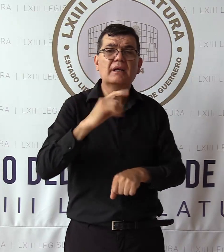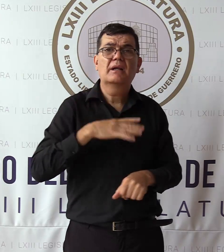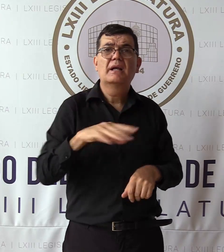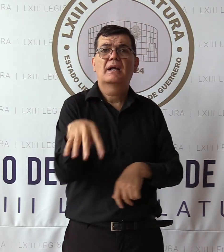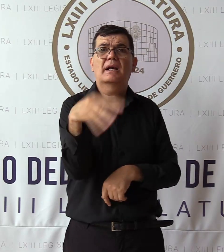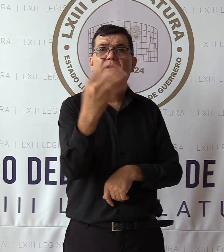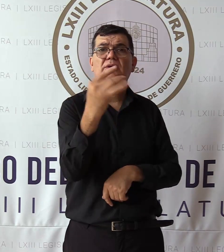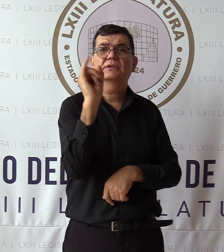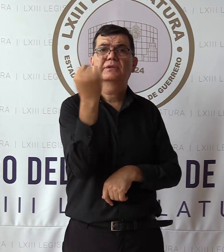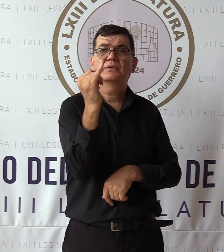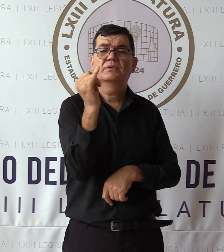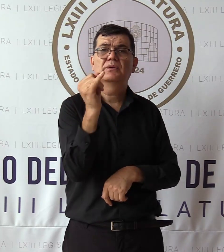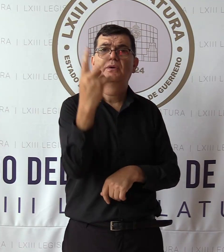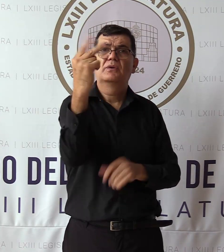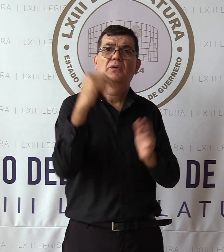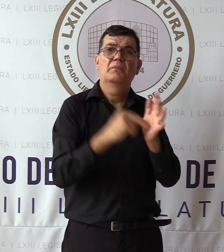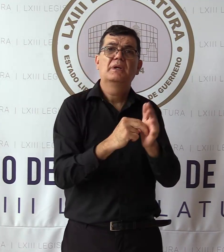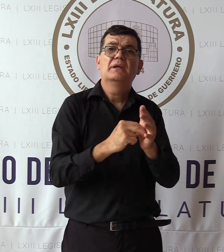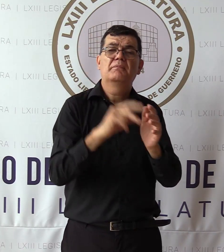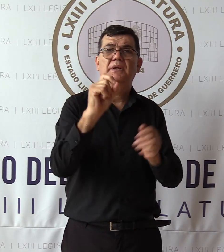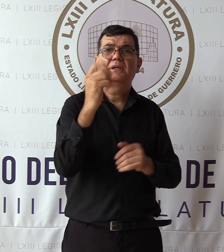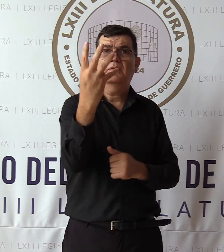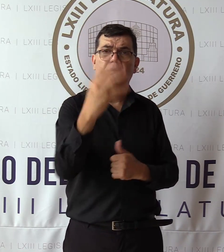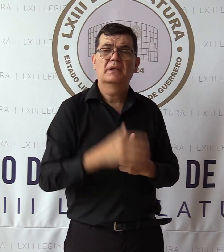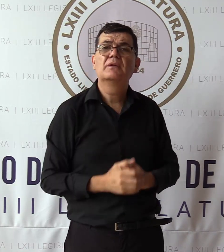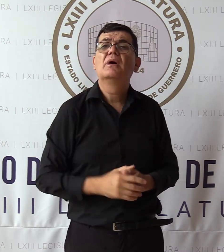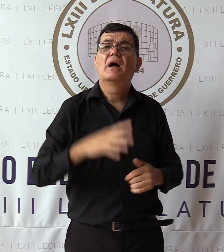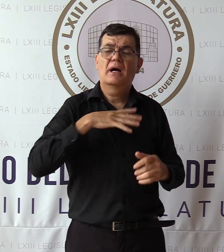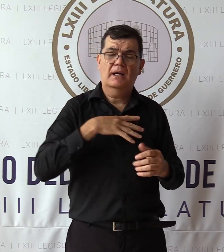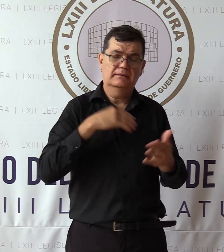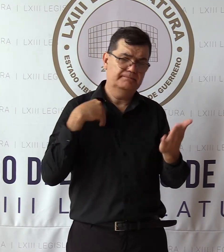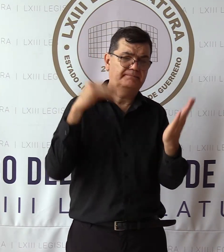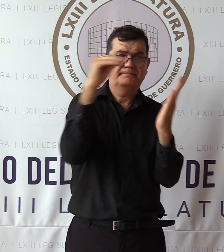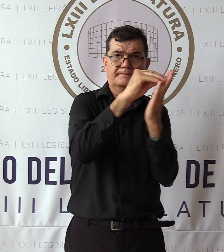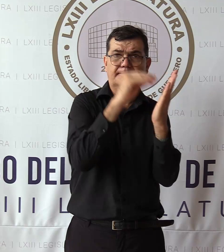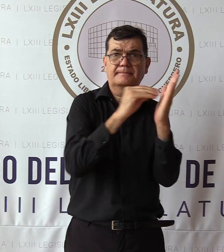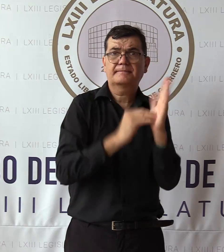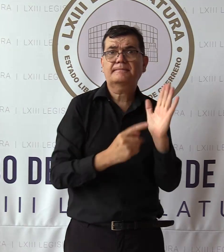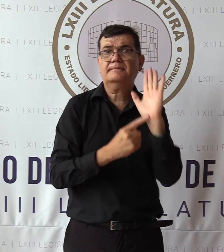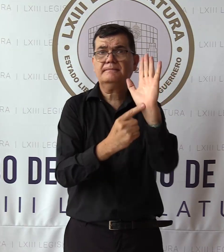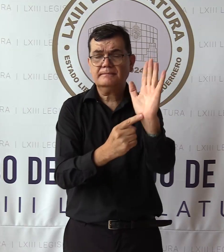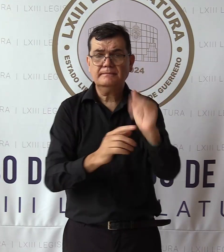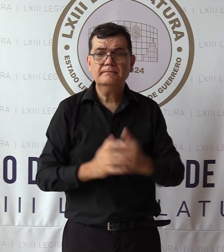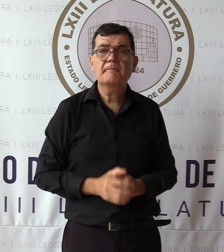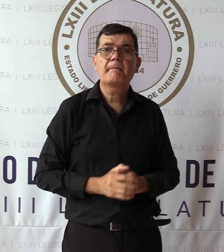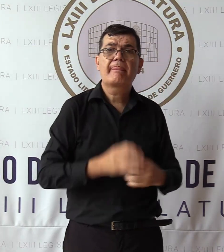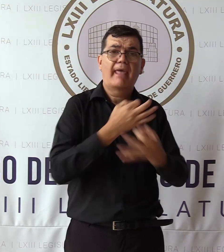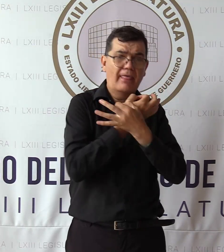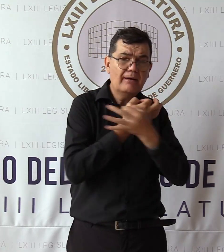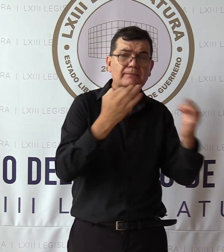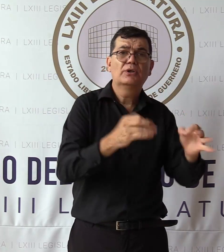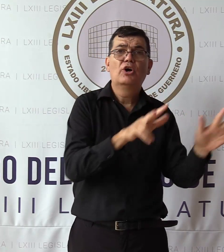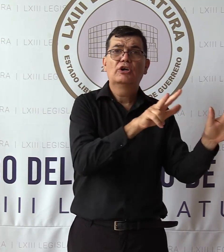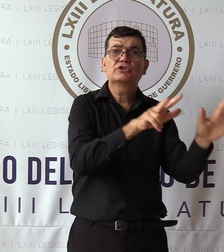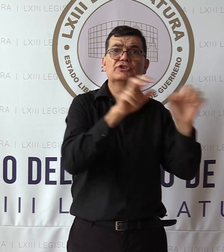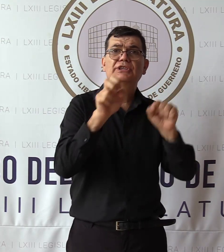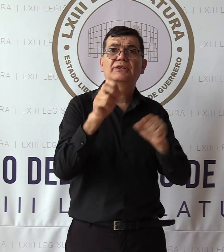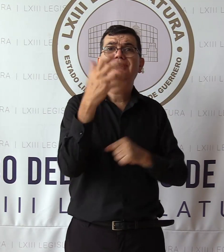de junio de 2024 y quedando de la siguiente manera. Decreto número 805 por el que se adiciona